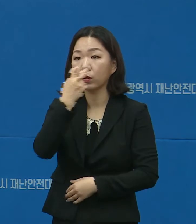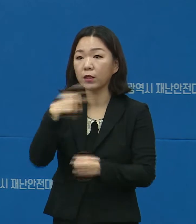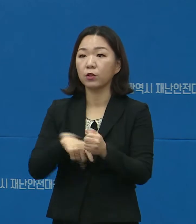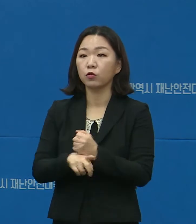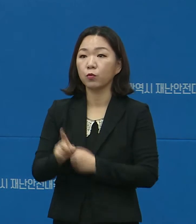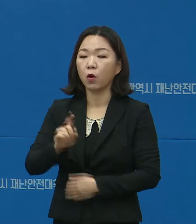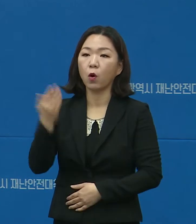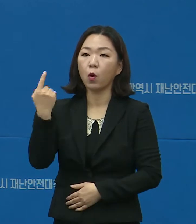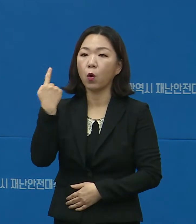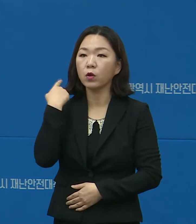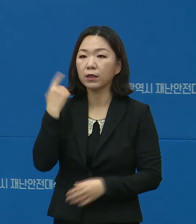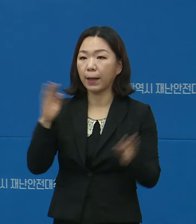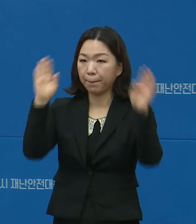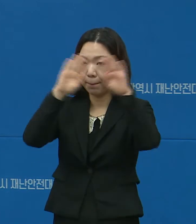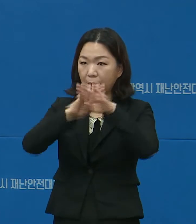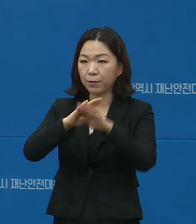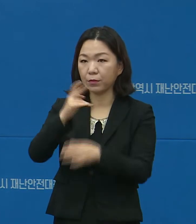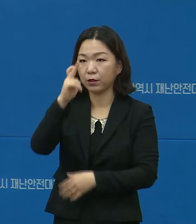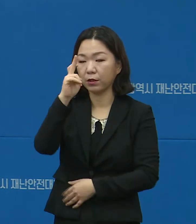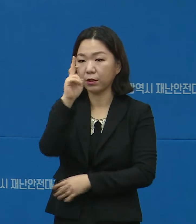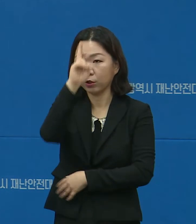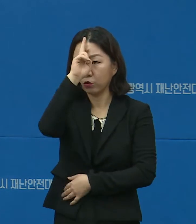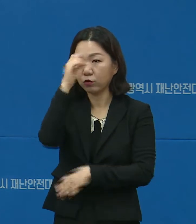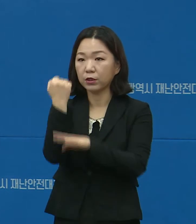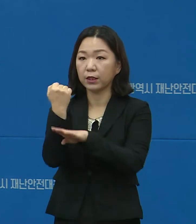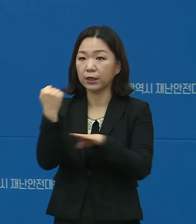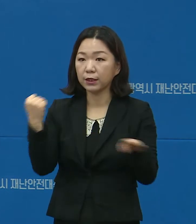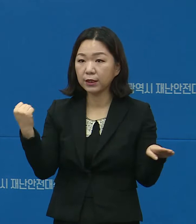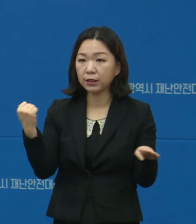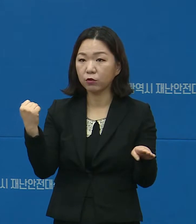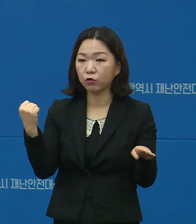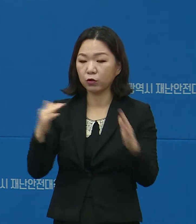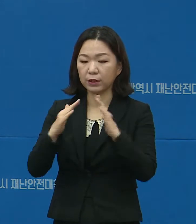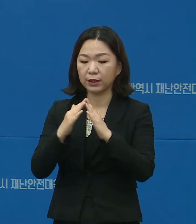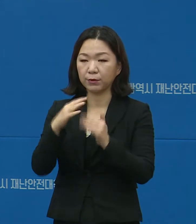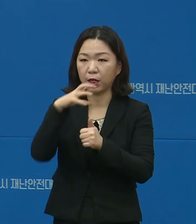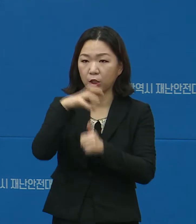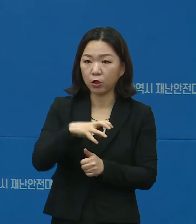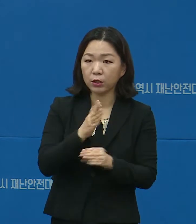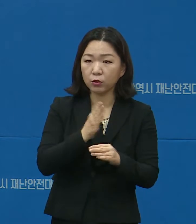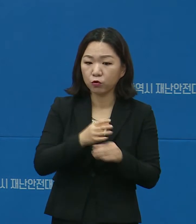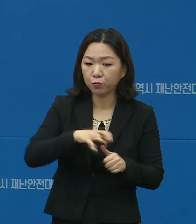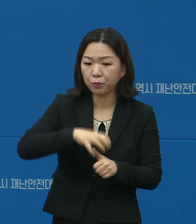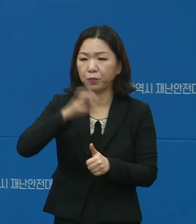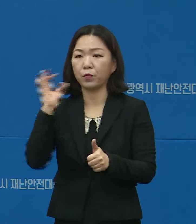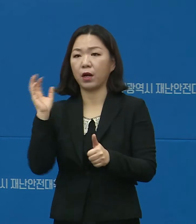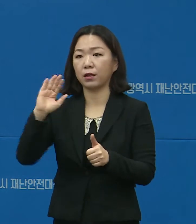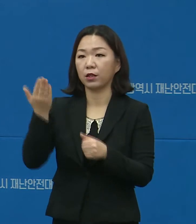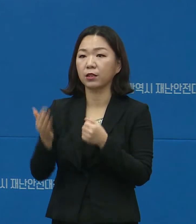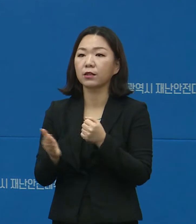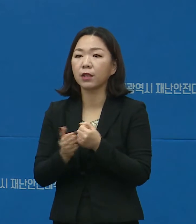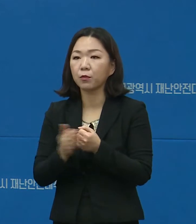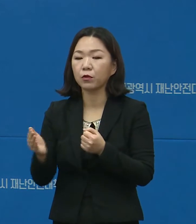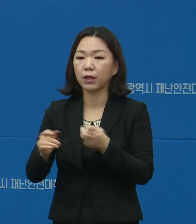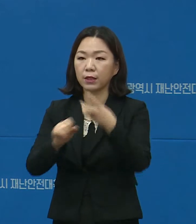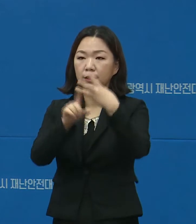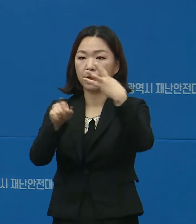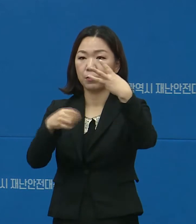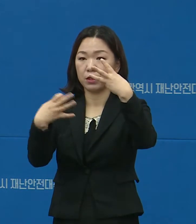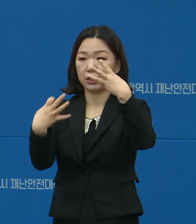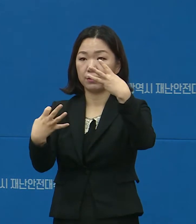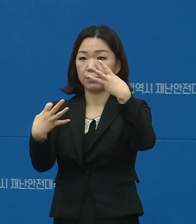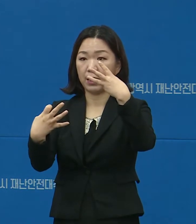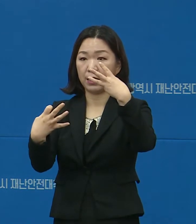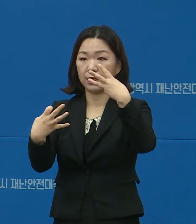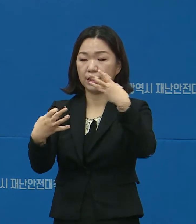자정부로 자가격리 중인 신천지 교인이 대규모 해제된 상황에서 3월 14일